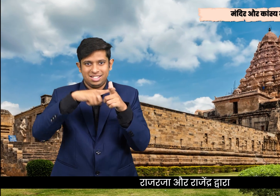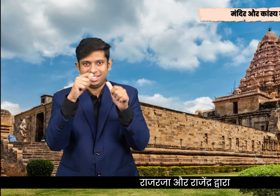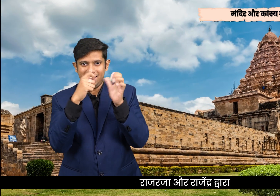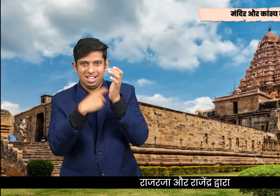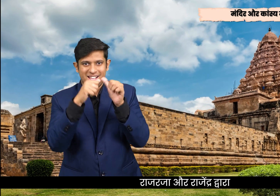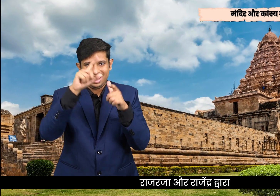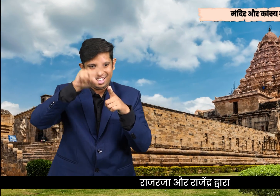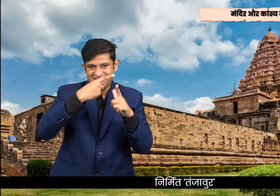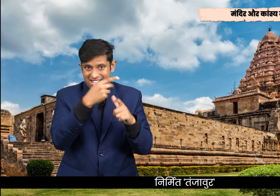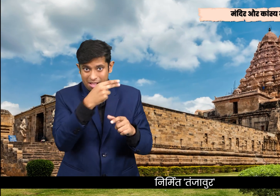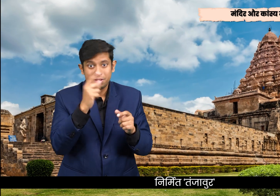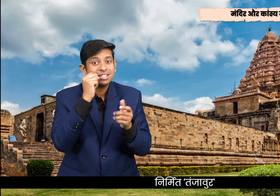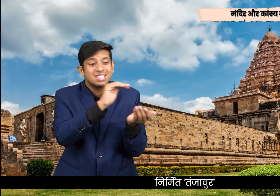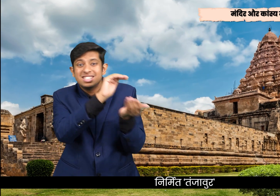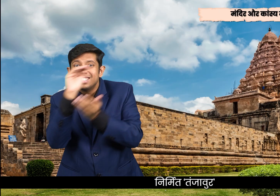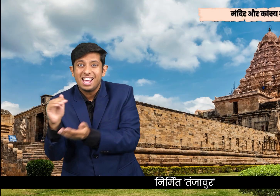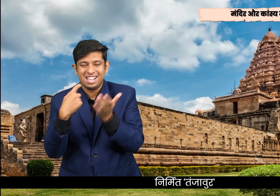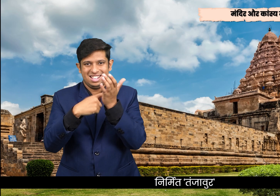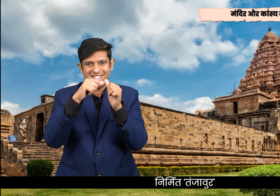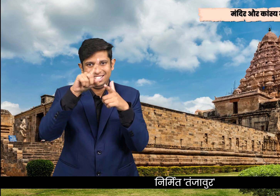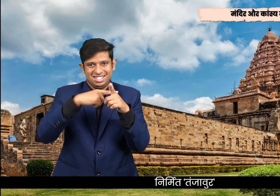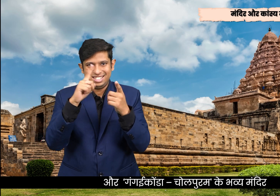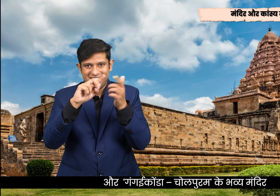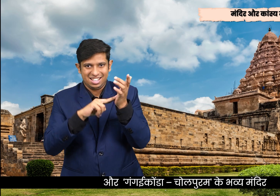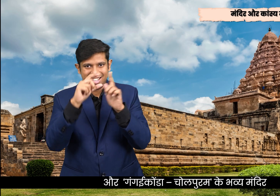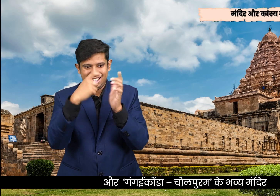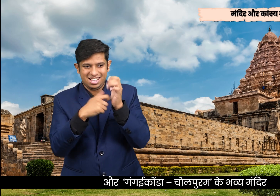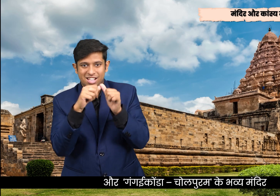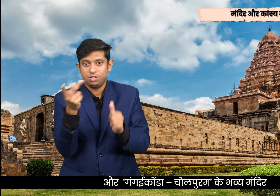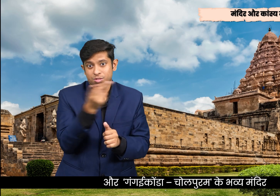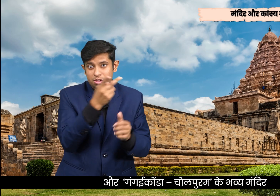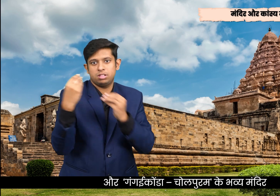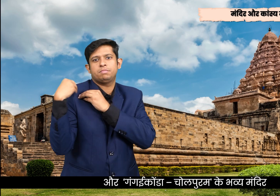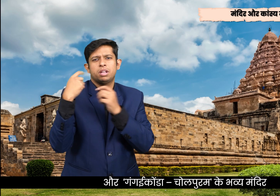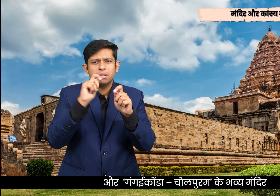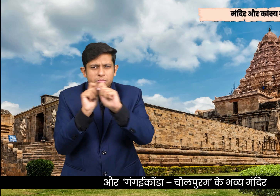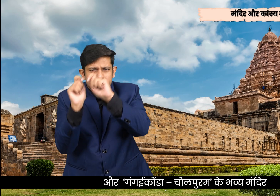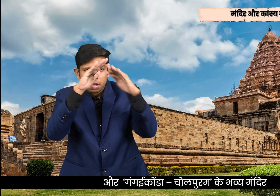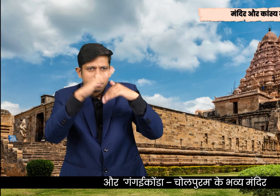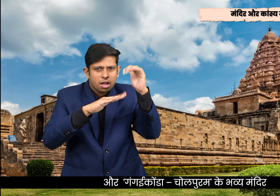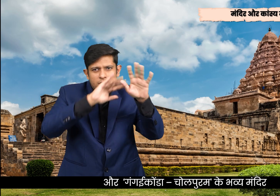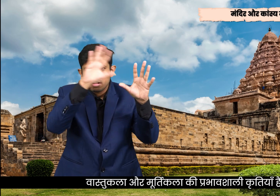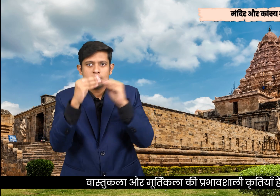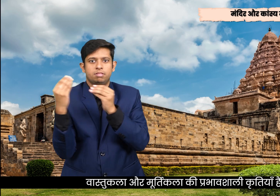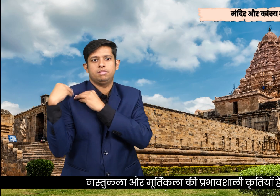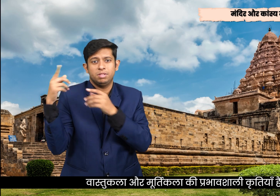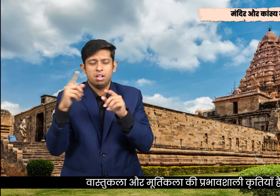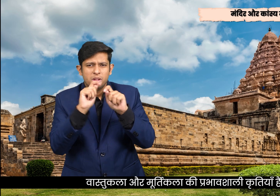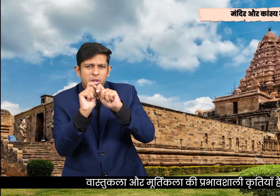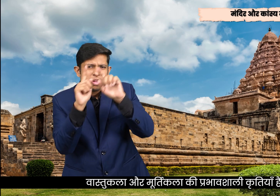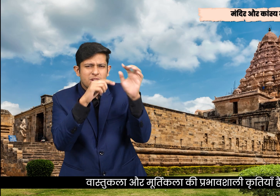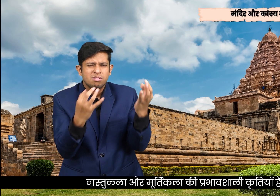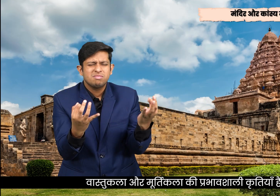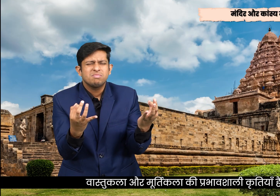राजराजा और राजेंद्र द्वारा निर्मित तंजावुर और गंगईकोंड चोलापुरम के भव्य मंदिर वास्तुकला